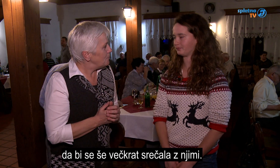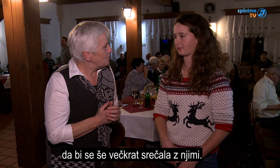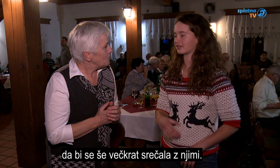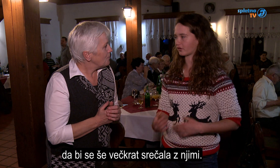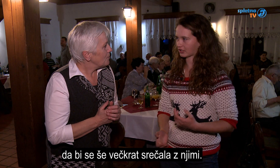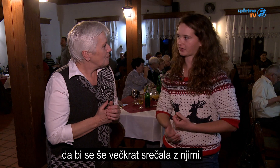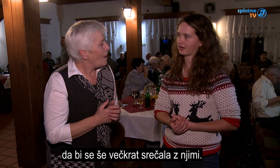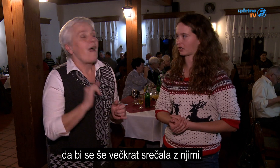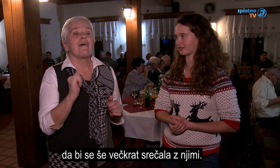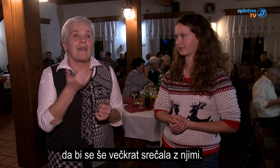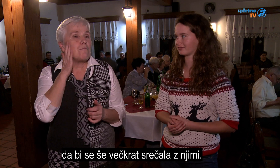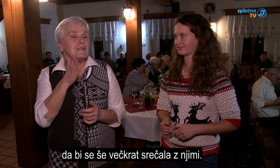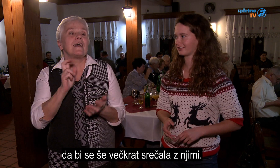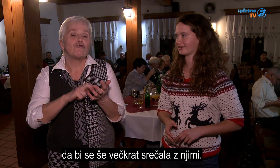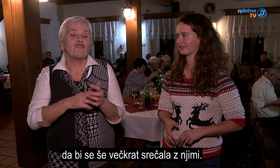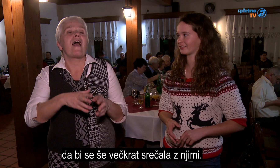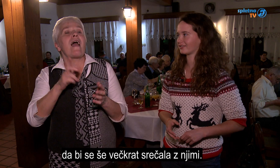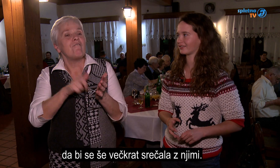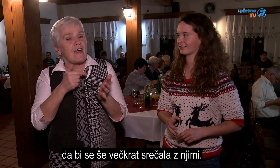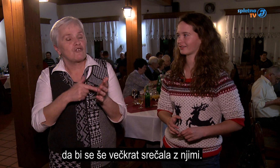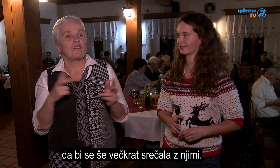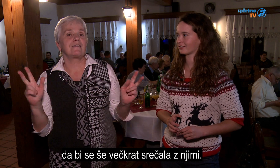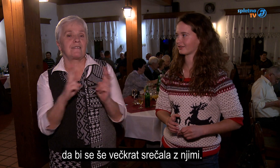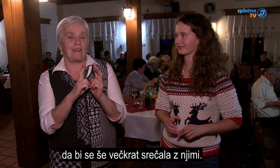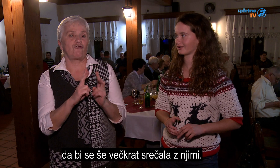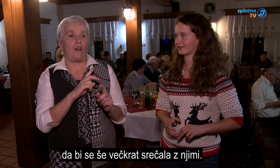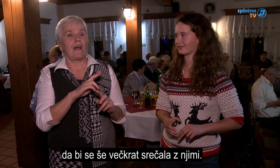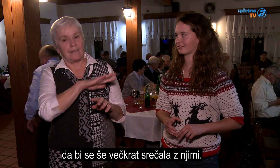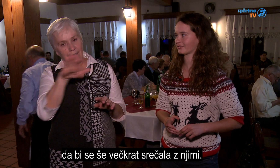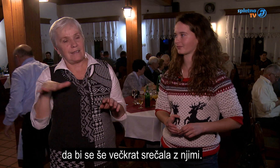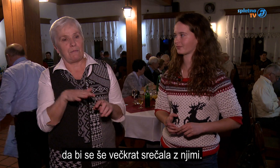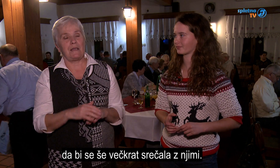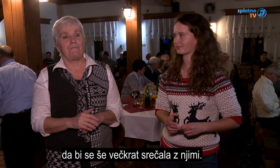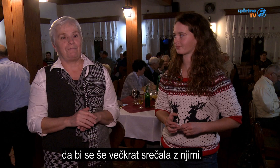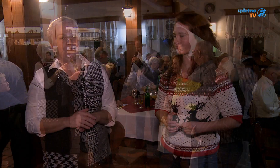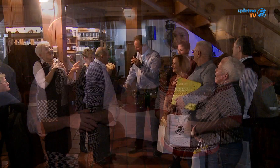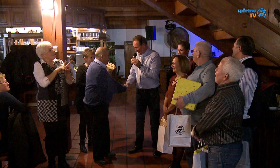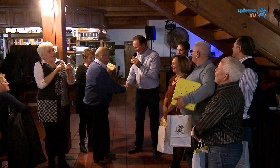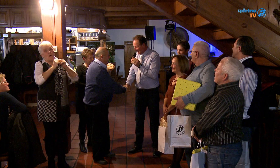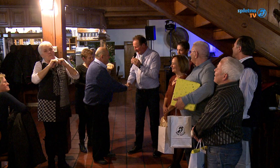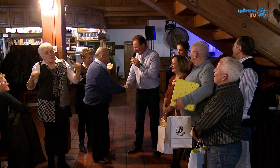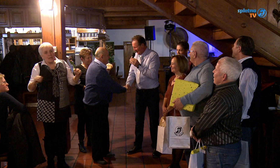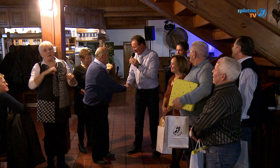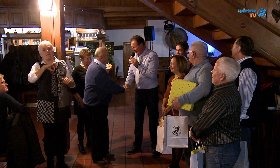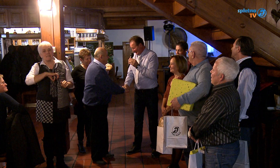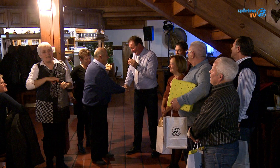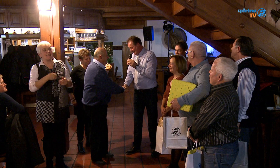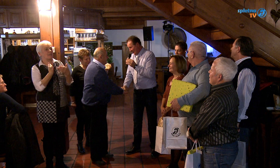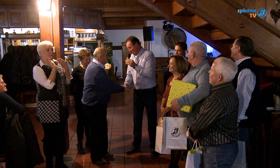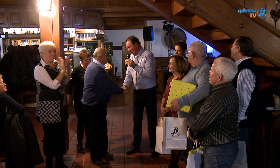bi se še večkrat srečala z njimi. Večkrat srečala z njimi. Za to,